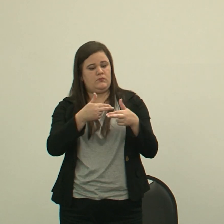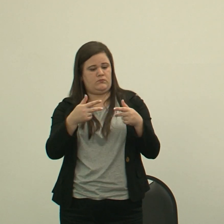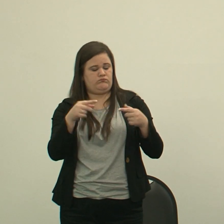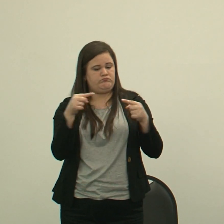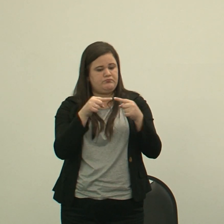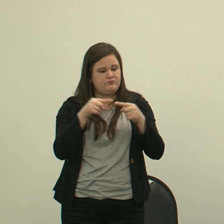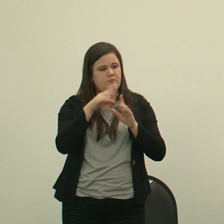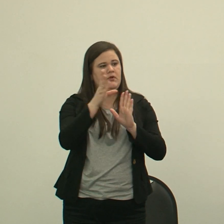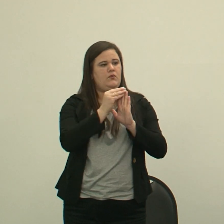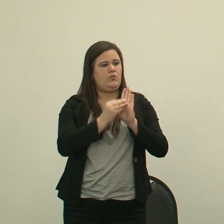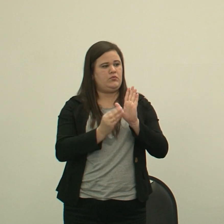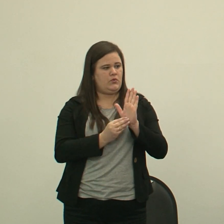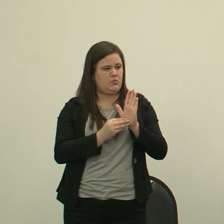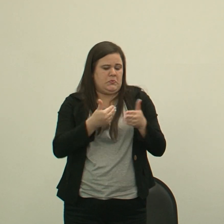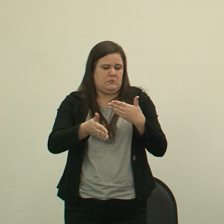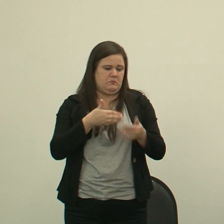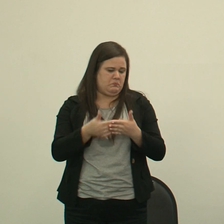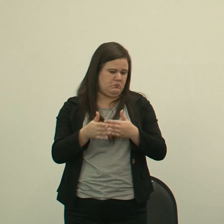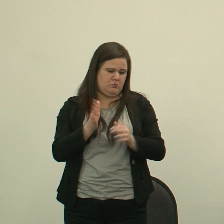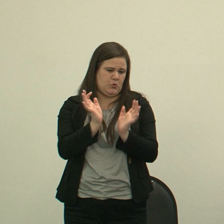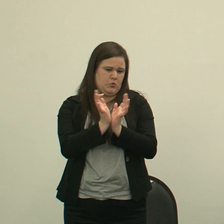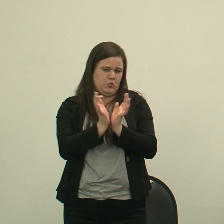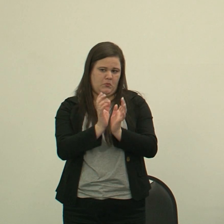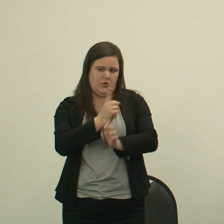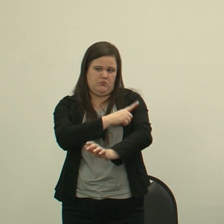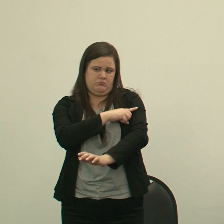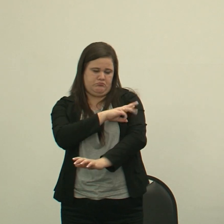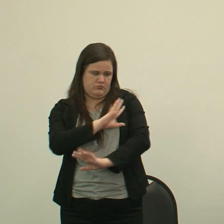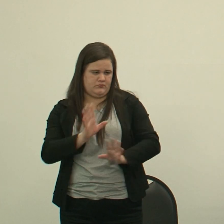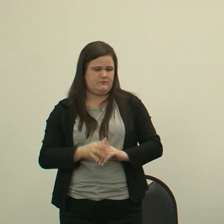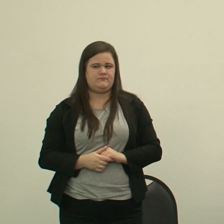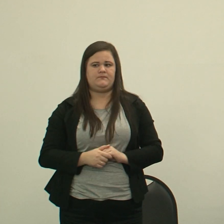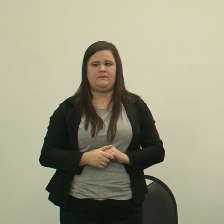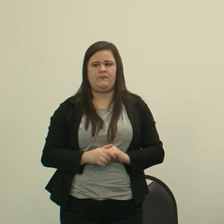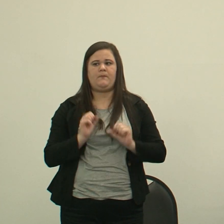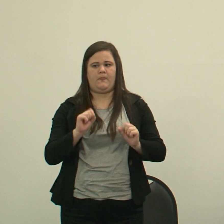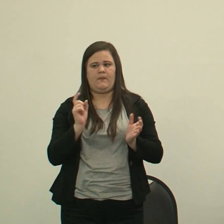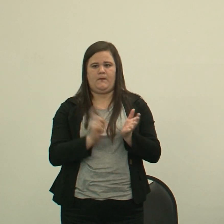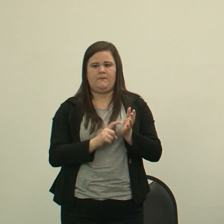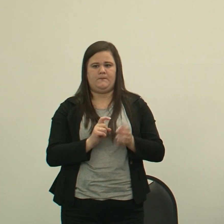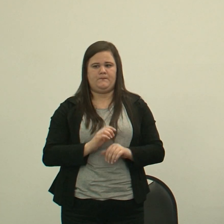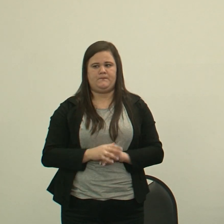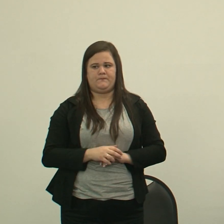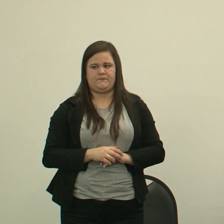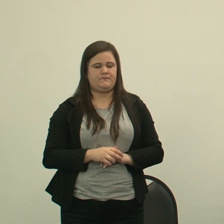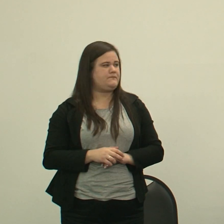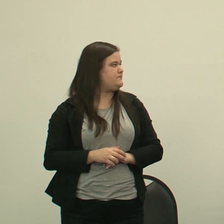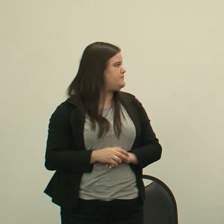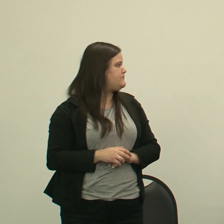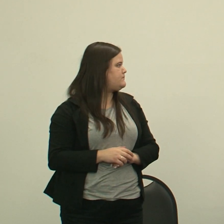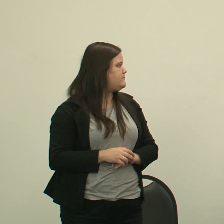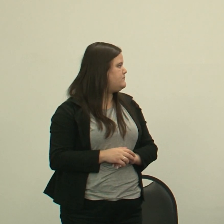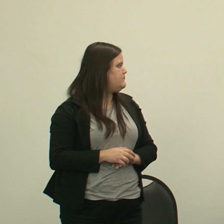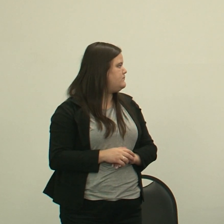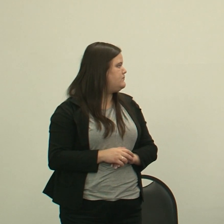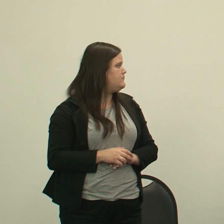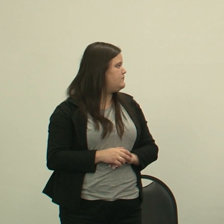trabalhar, independente das turmas que a gente tem acesso, que a gente tem na sala. Pode passar?